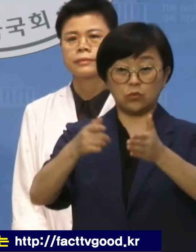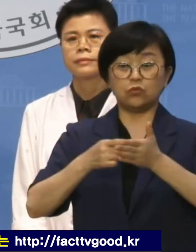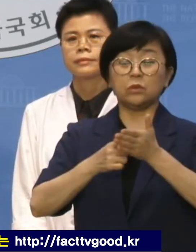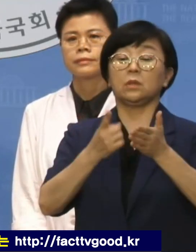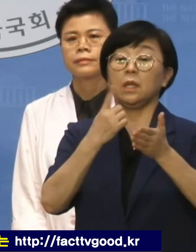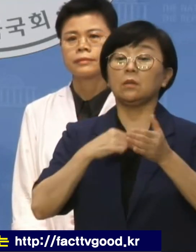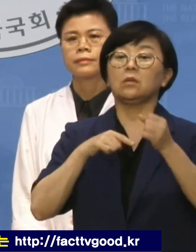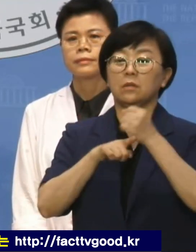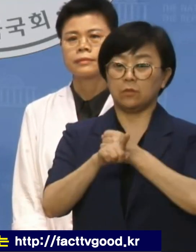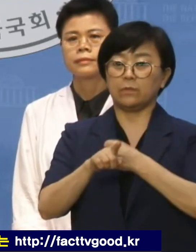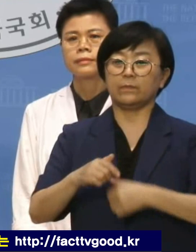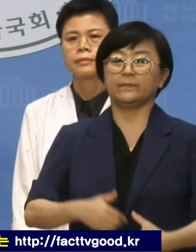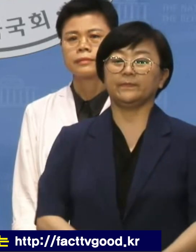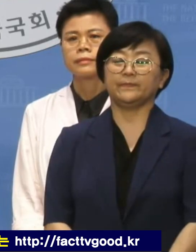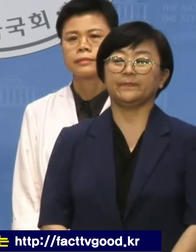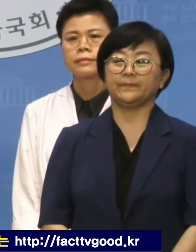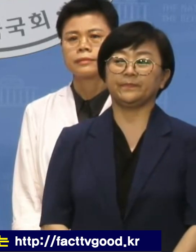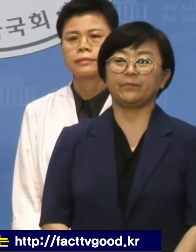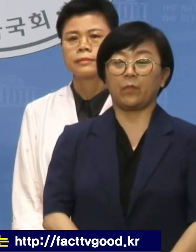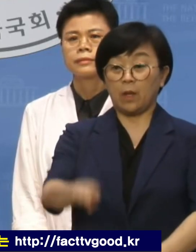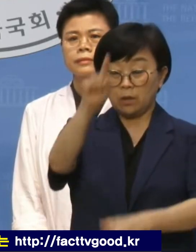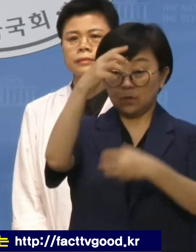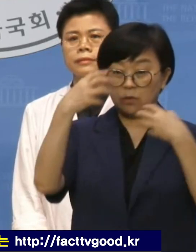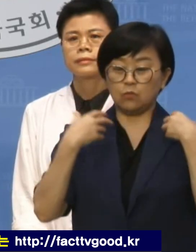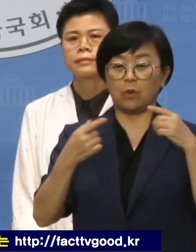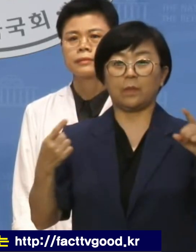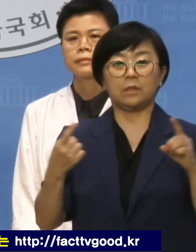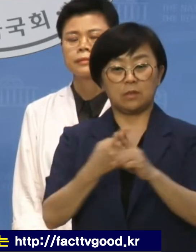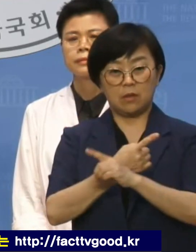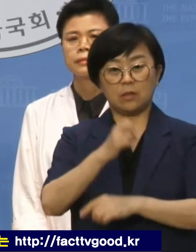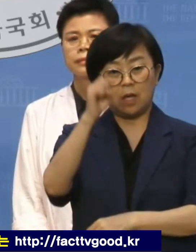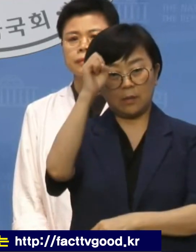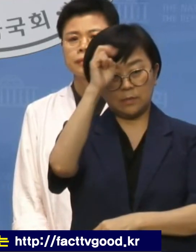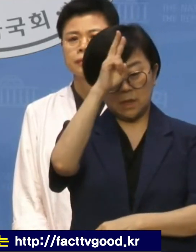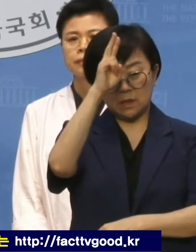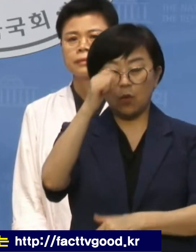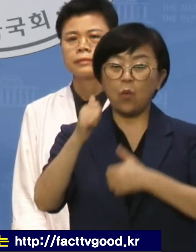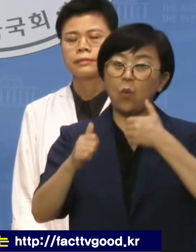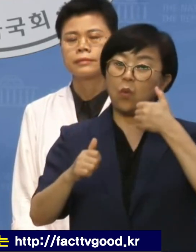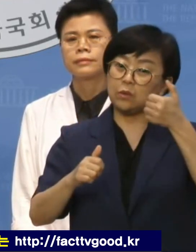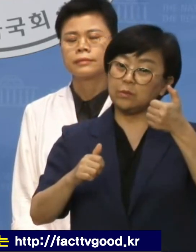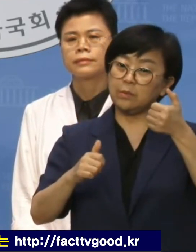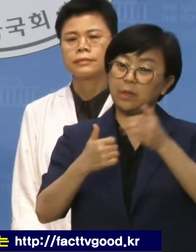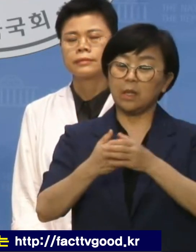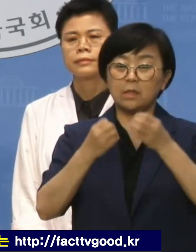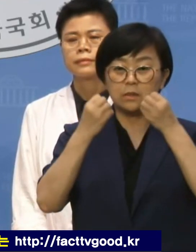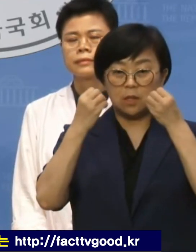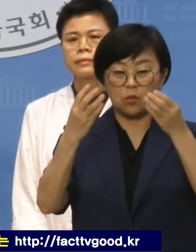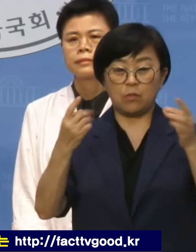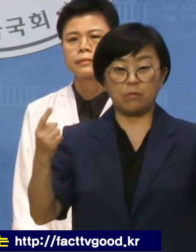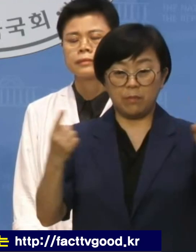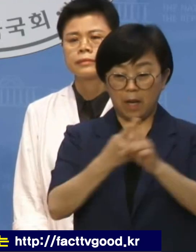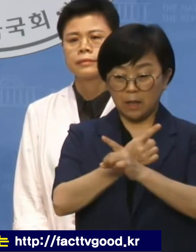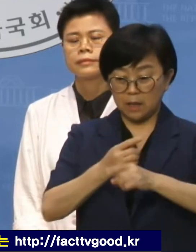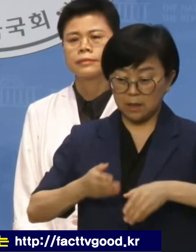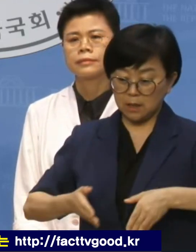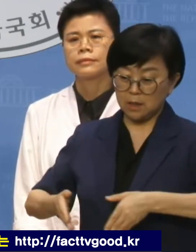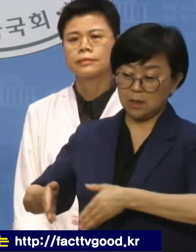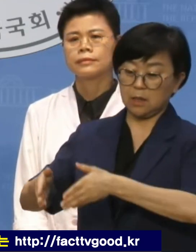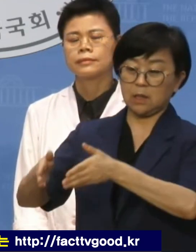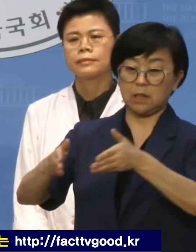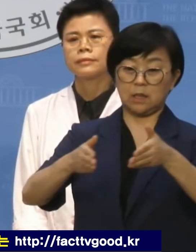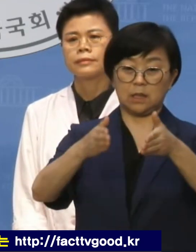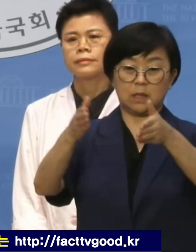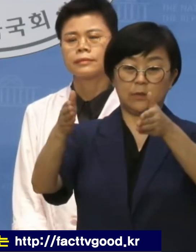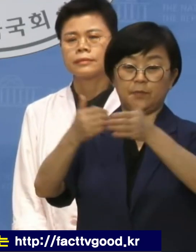거 아닙니까? 그러나 정부가 바뀌고 갑자기 한 50일 만에 새로운 변경안이 제시돼가지고